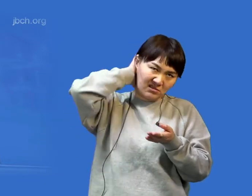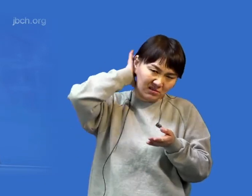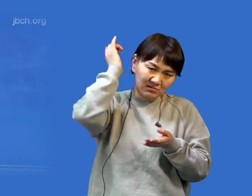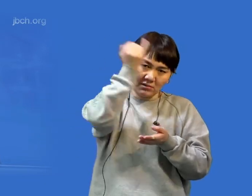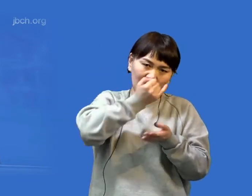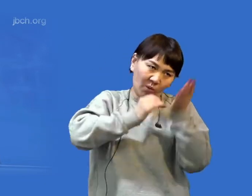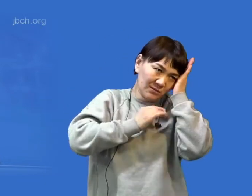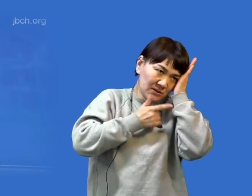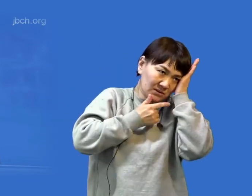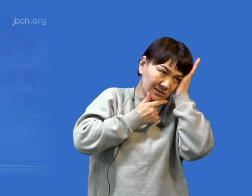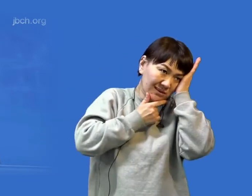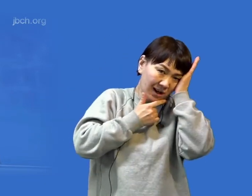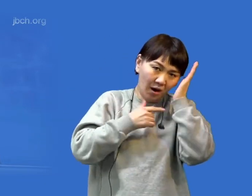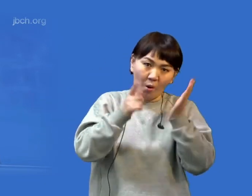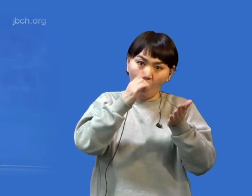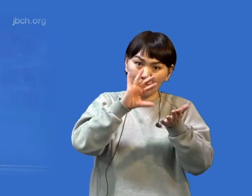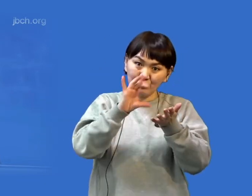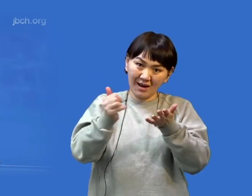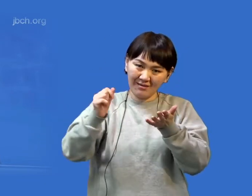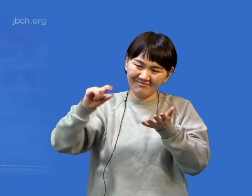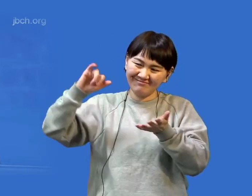Нойрон ч өрөхгүй.